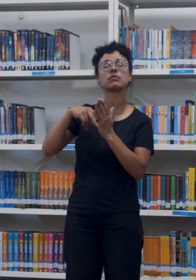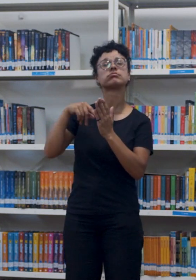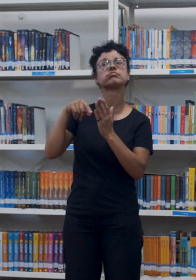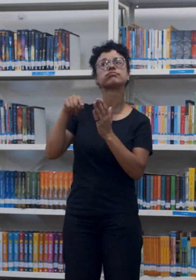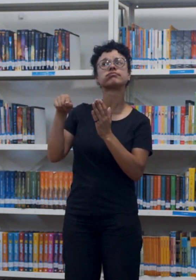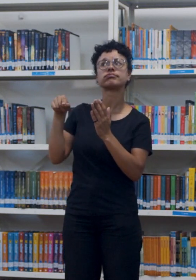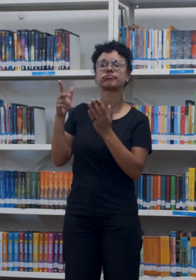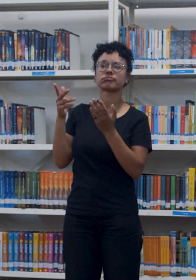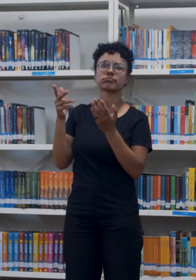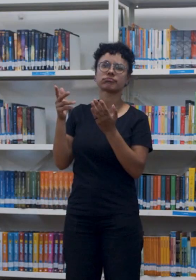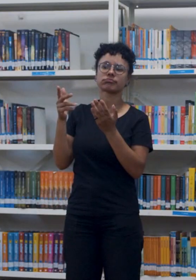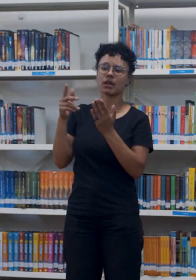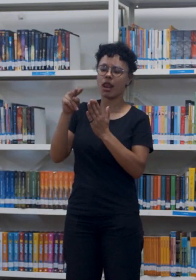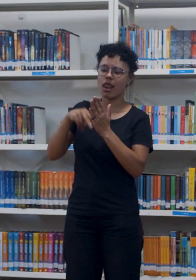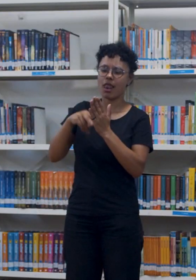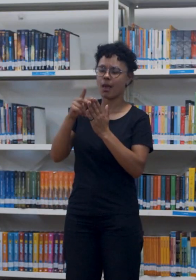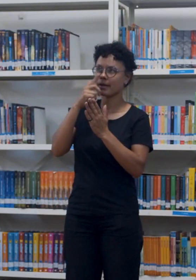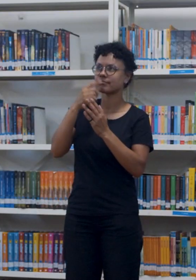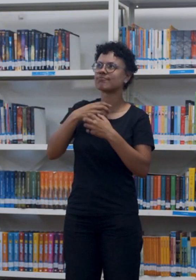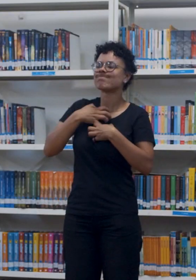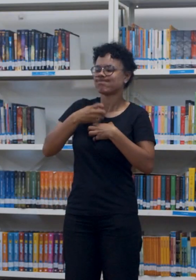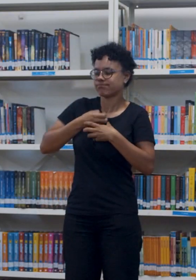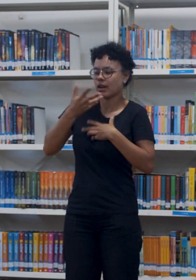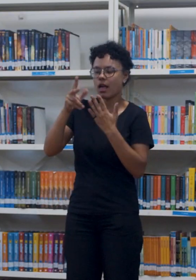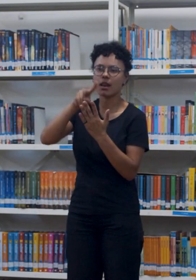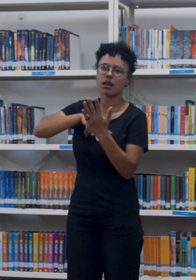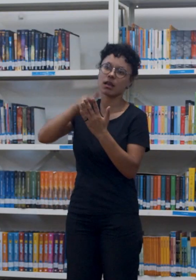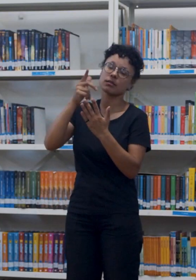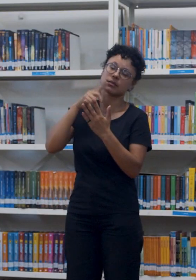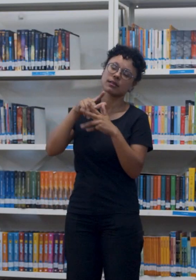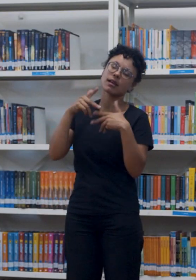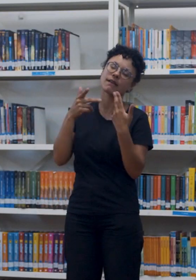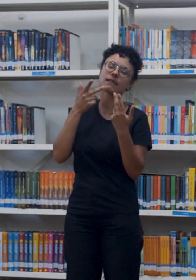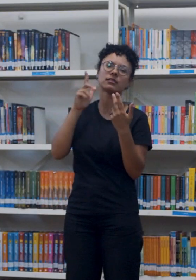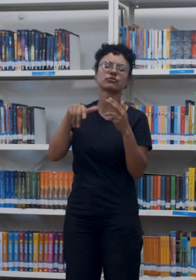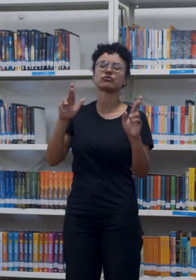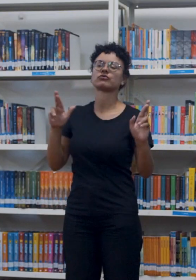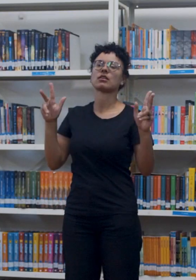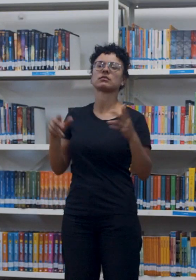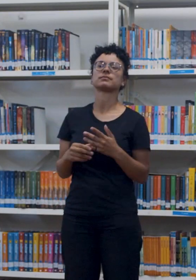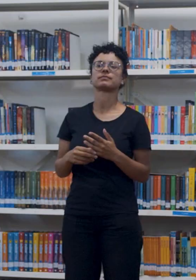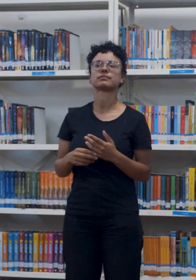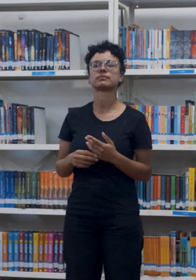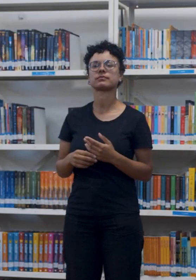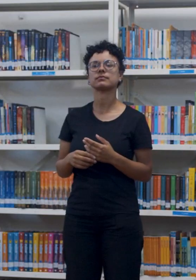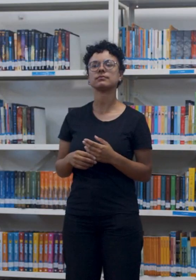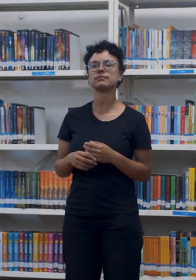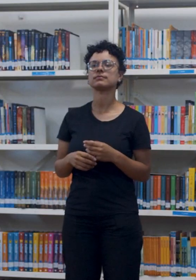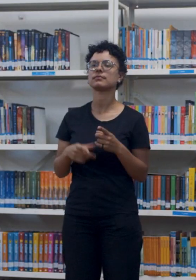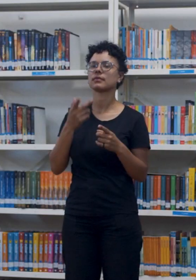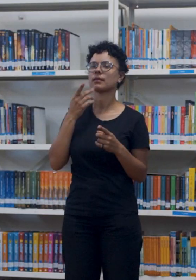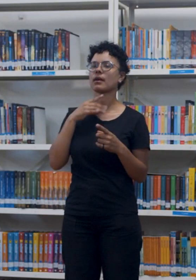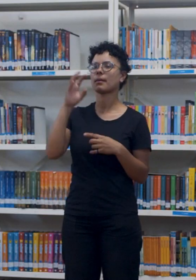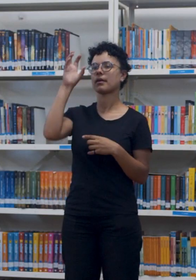ela vai ler com o coração também. Então é essa a diferença. Para aprender como